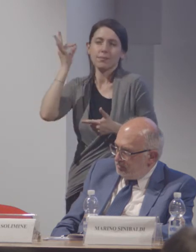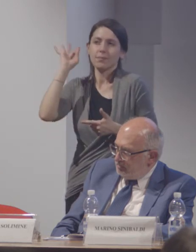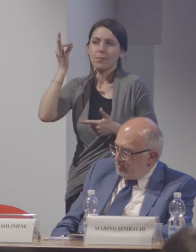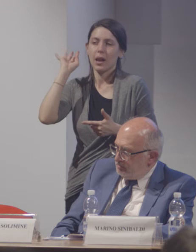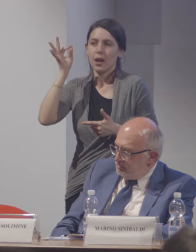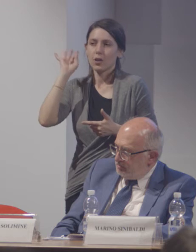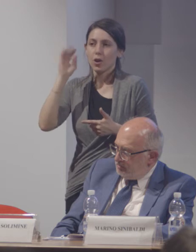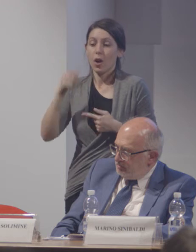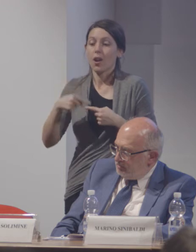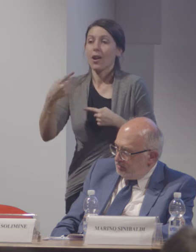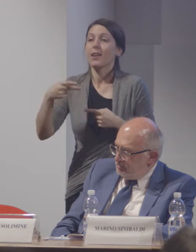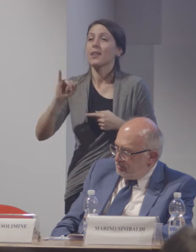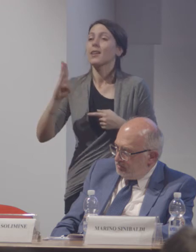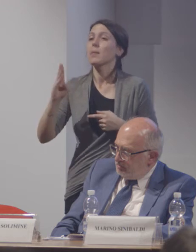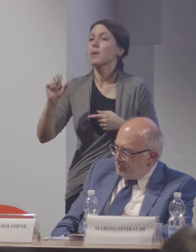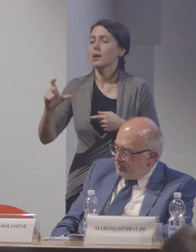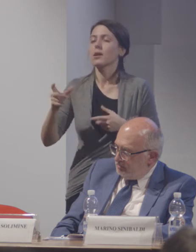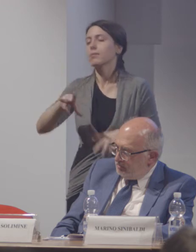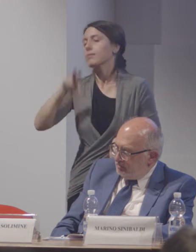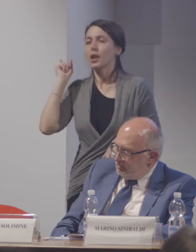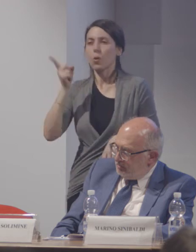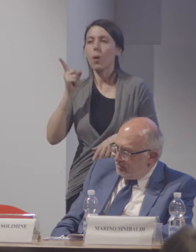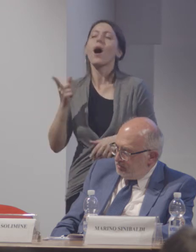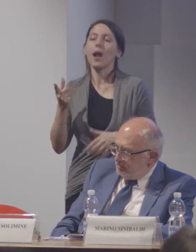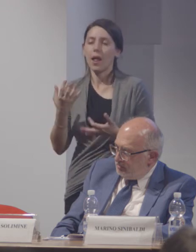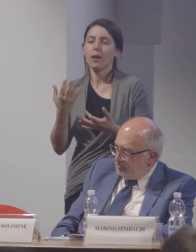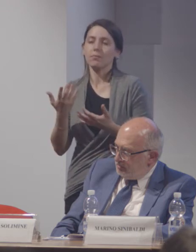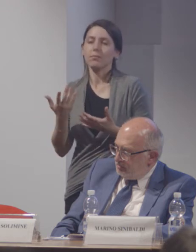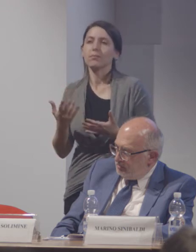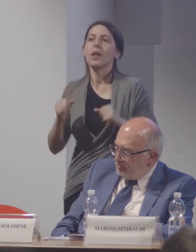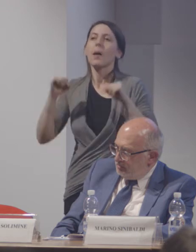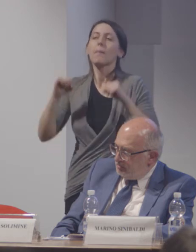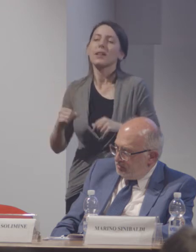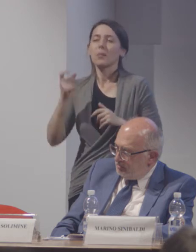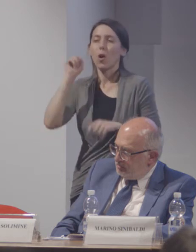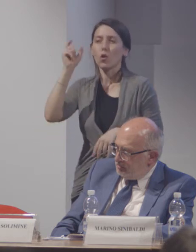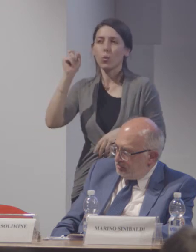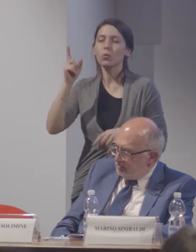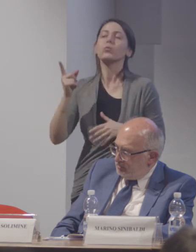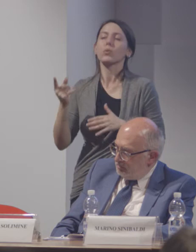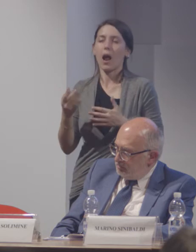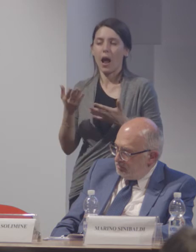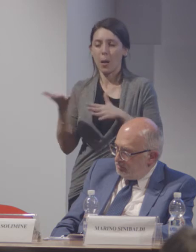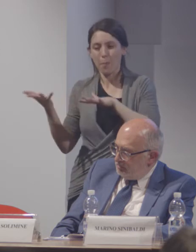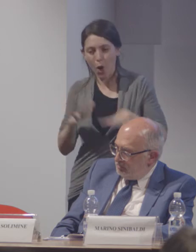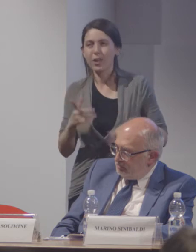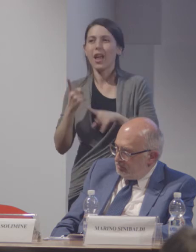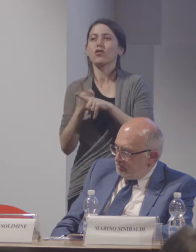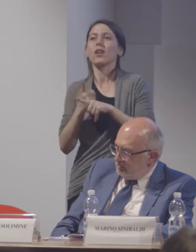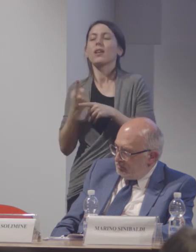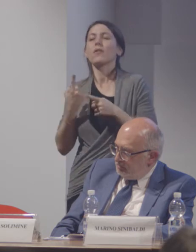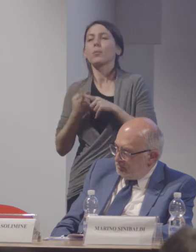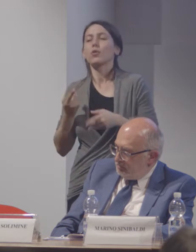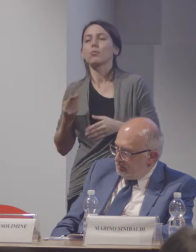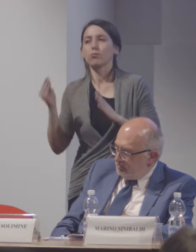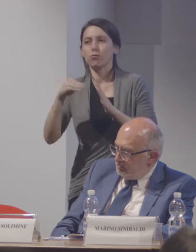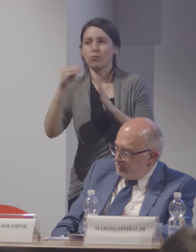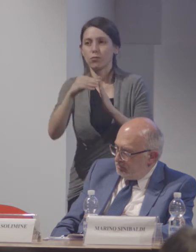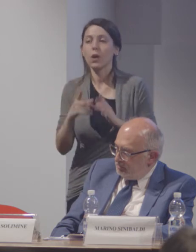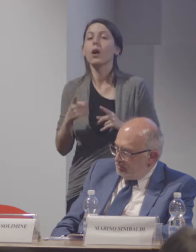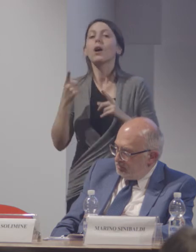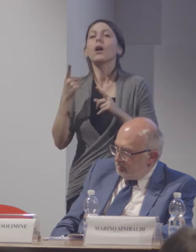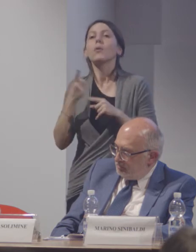MIBAC lo riconoscerà a tutti gli effetti come bene culturale da proteggere e incrementare, oltre che da mettere a disposizione di chi